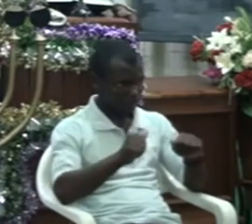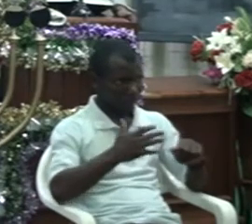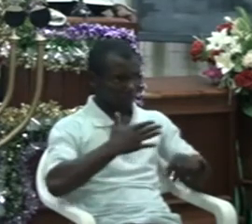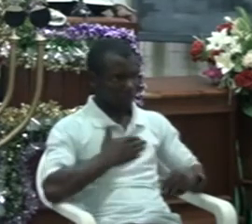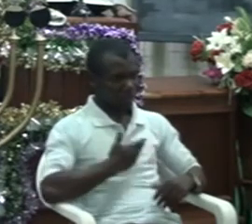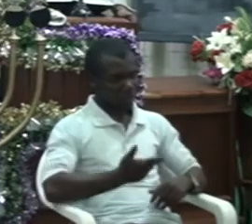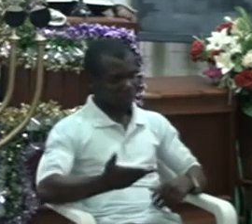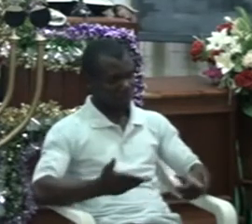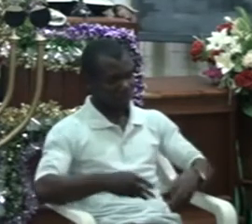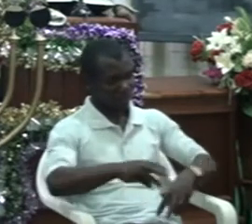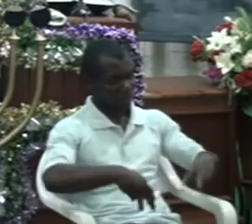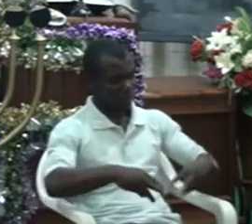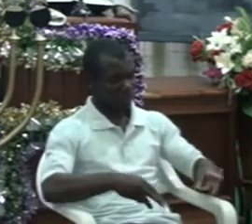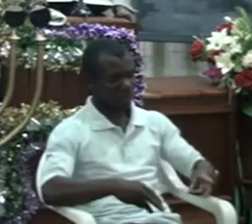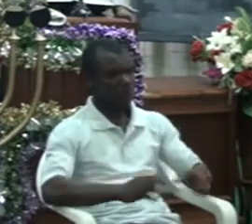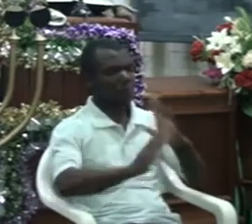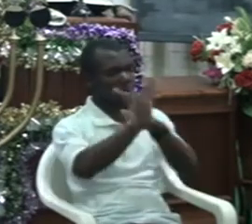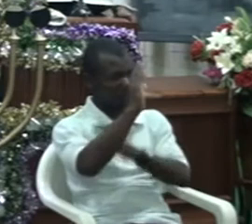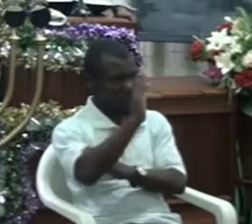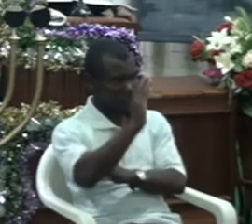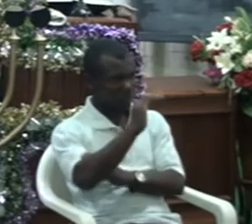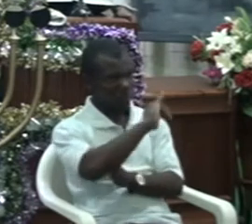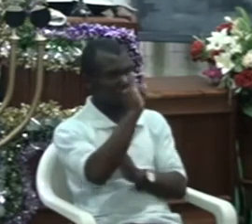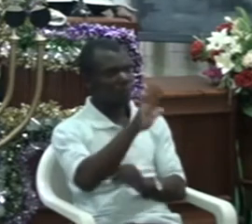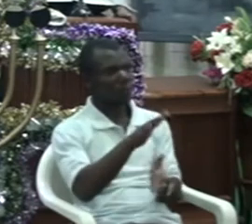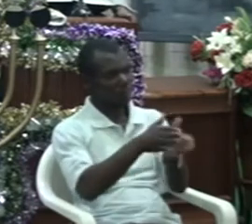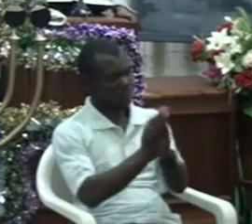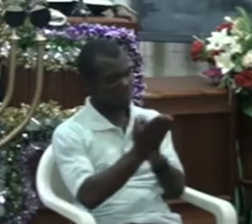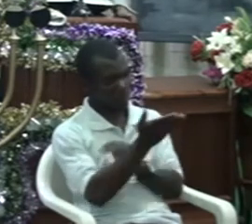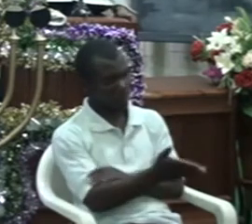bénis mes affaires. Dieu,